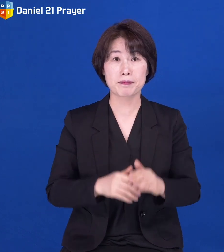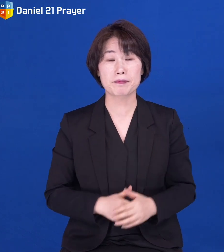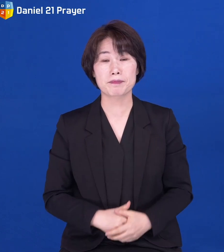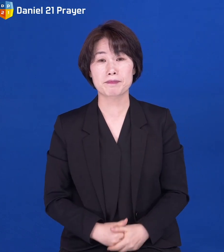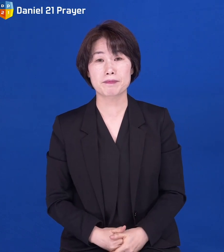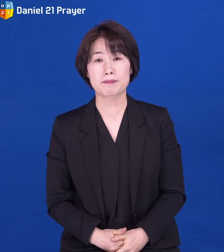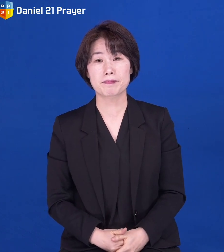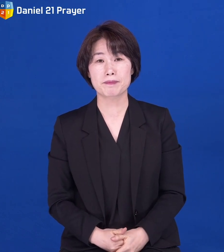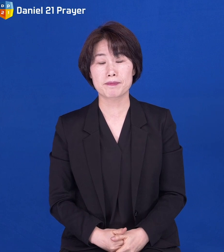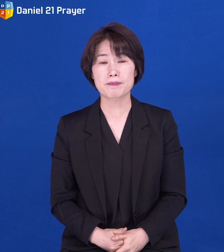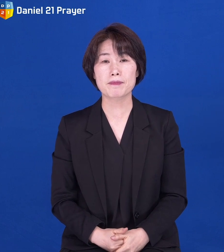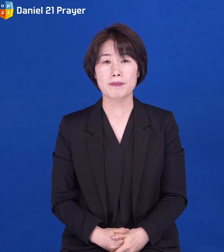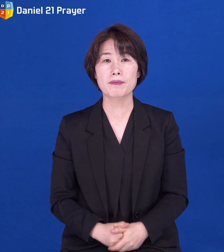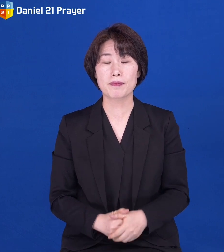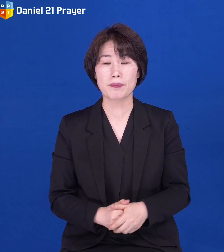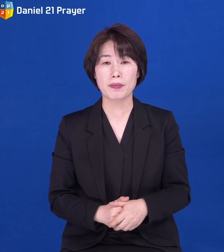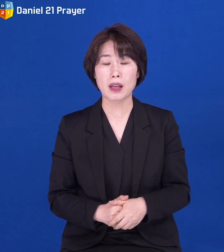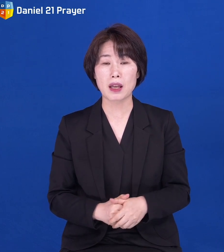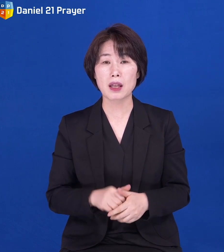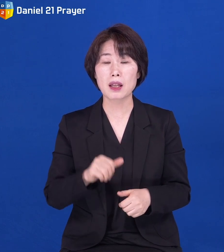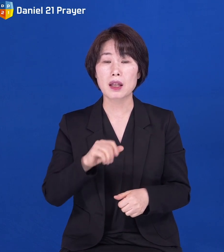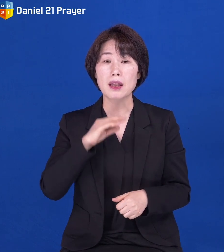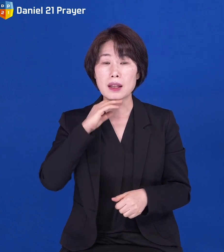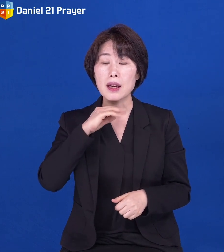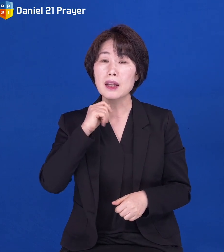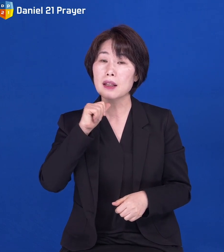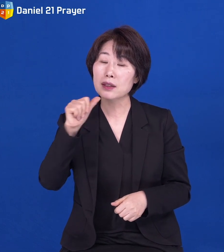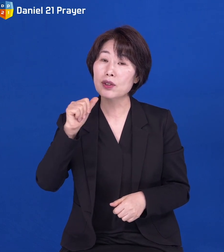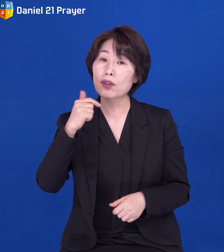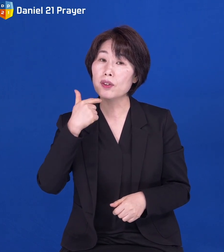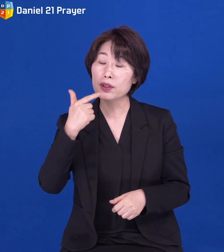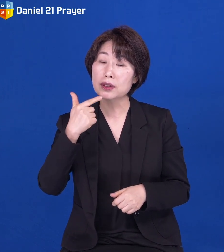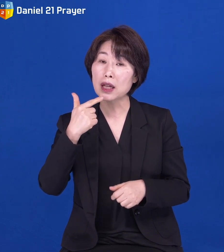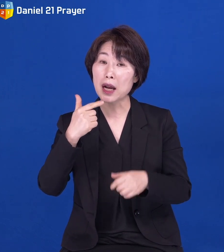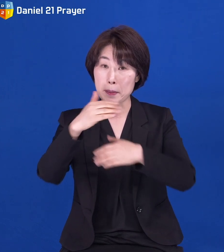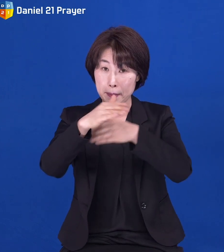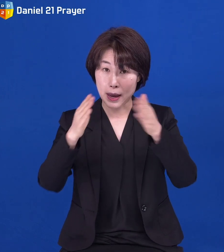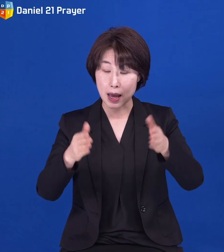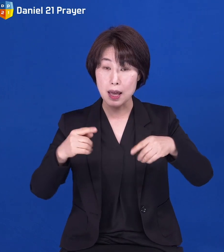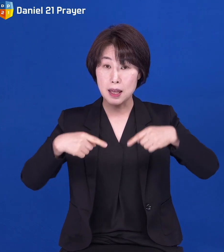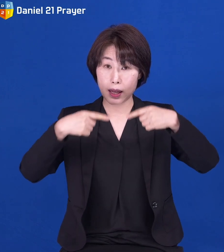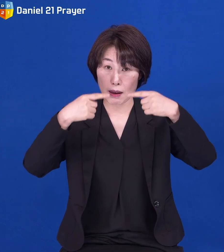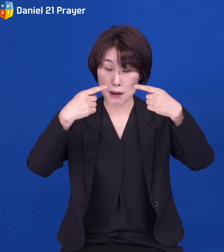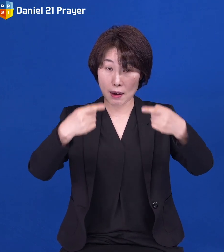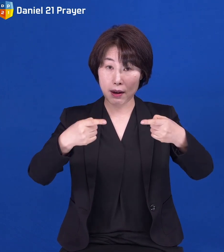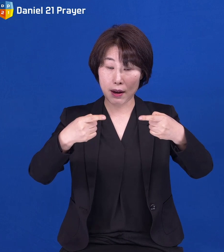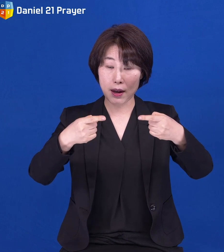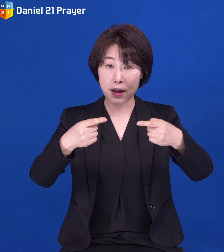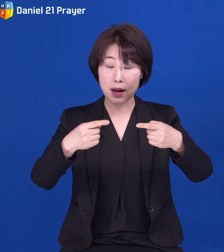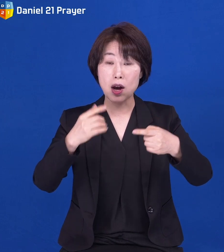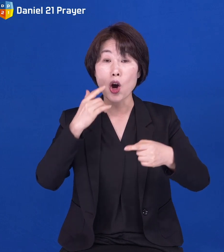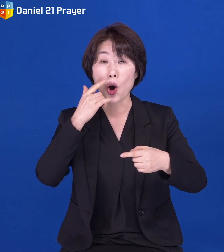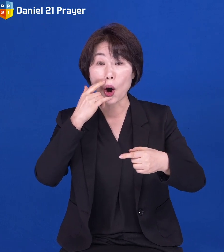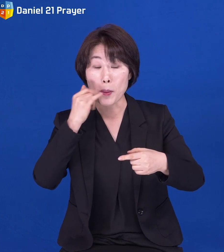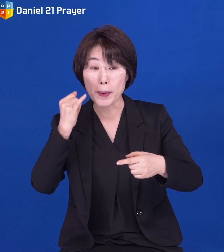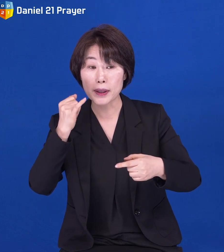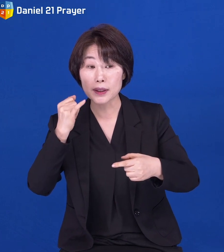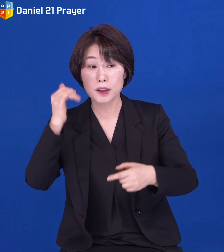6살이었는데 5살 반으로 좀 갔으면 좋겠다고 하셨어요. 그래서 5살 반에 보내는데 5살 엄마들이 이제 모니터링을 할 수 있는 유치원이었던